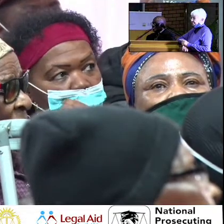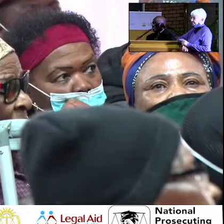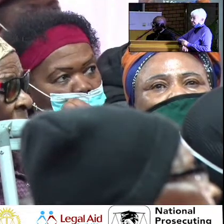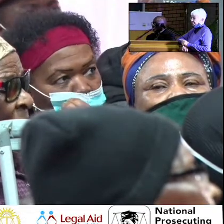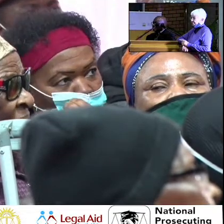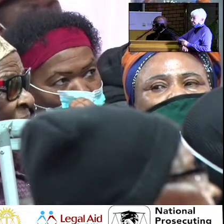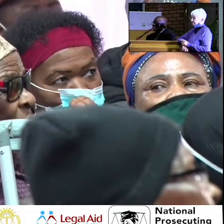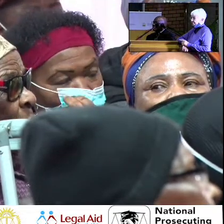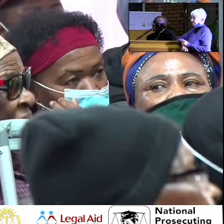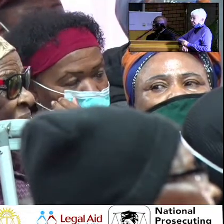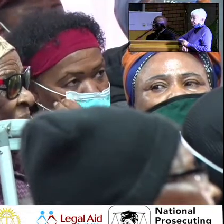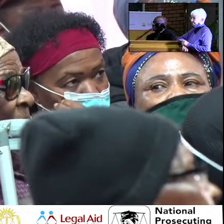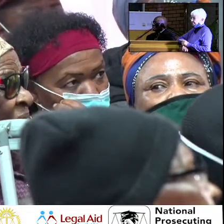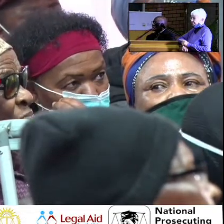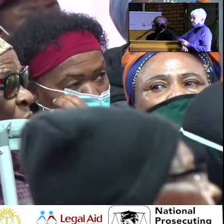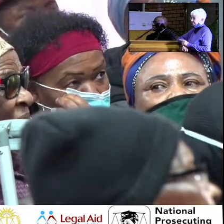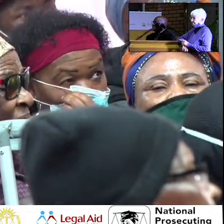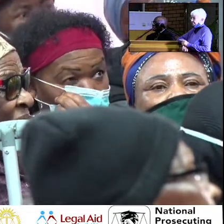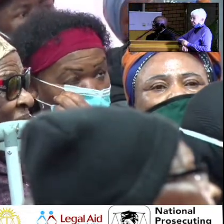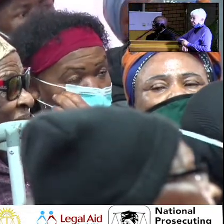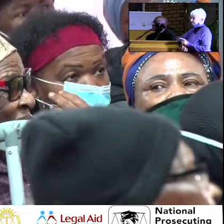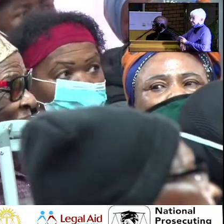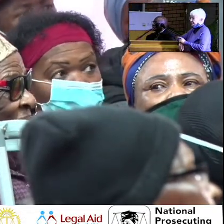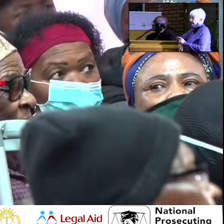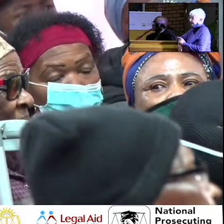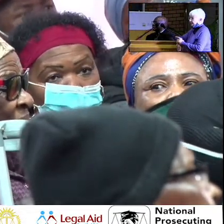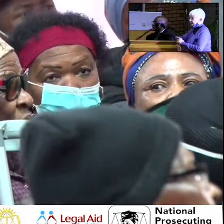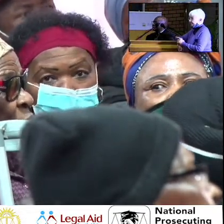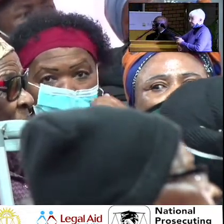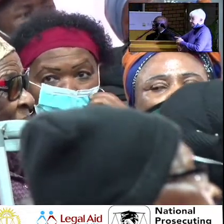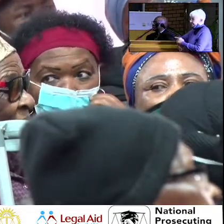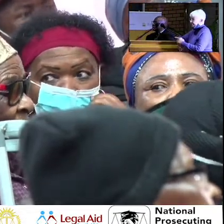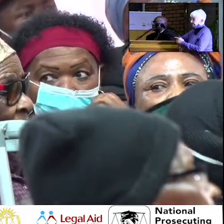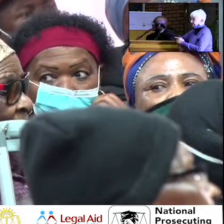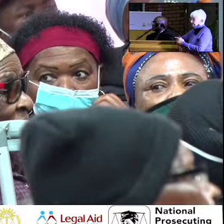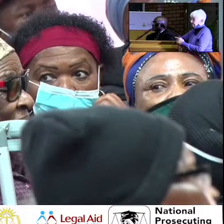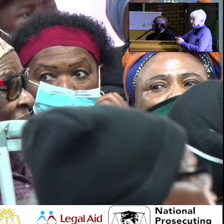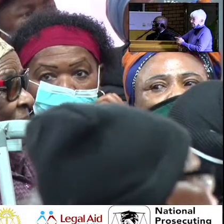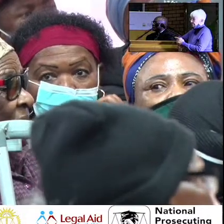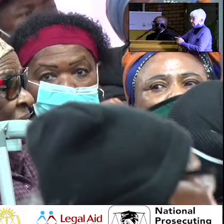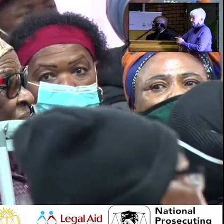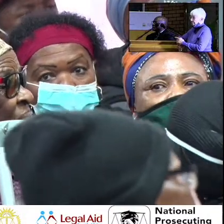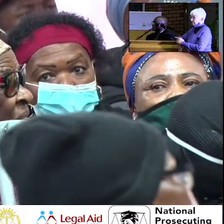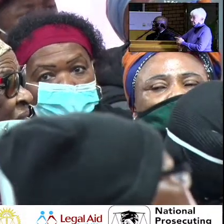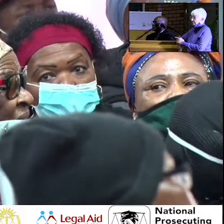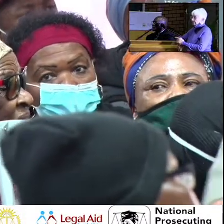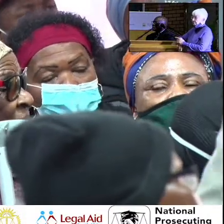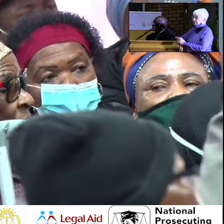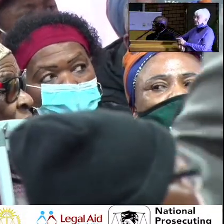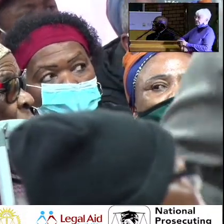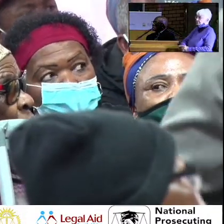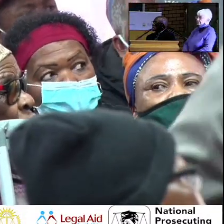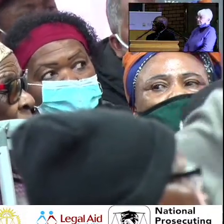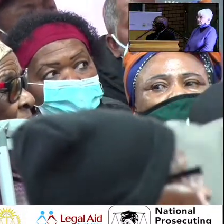imali amenkamka mandiyiboni ndihambe ndiboleka imali ezizalayo iphele esithubeni ndicela amali neefestile